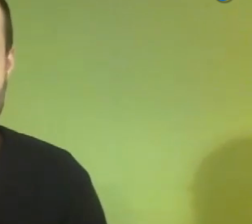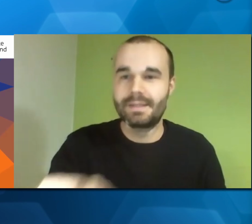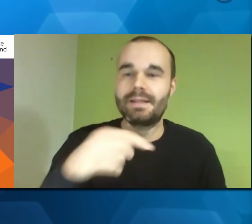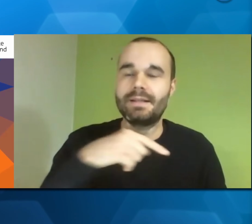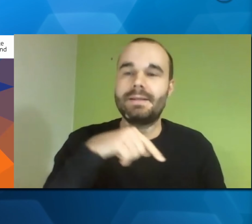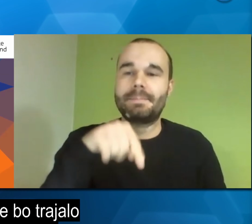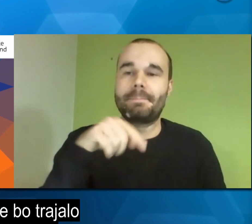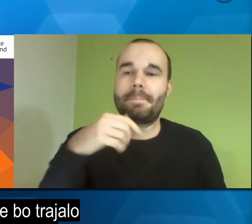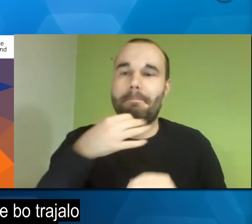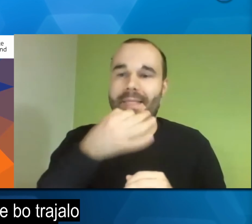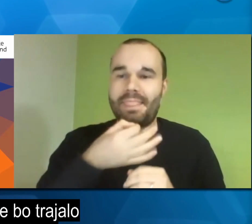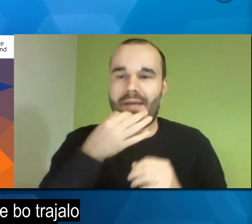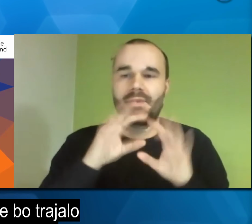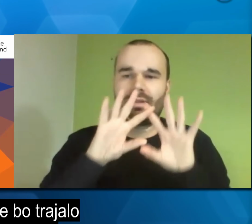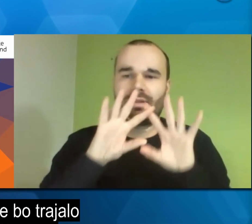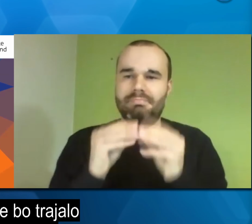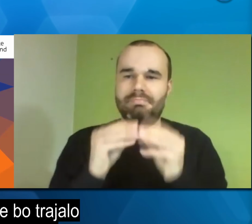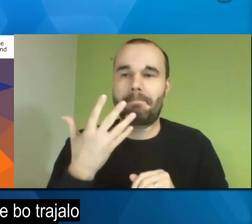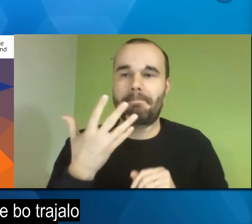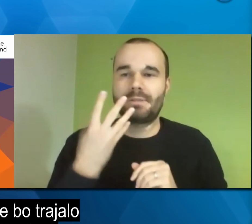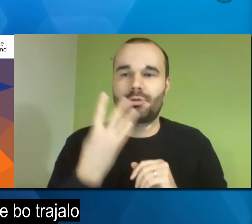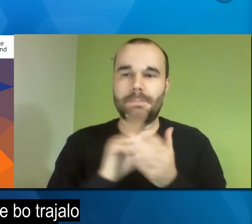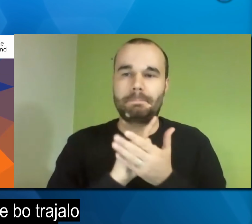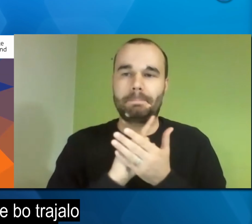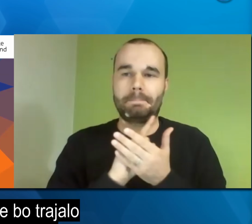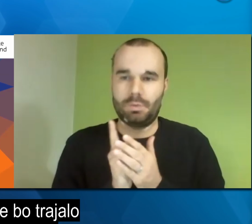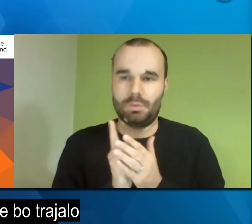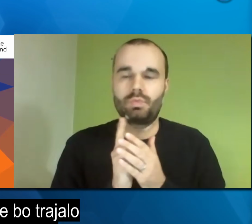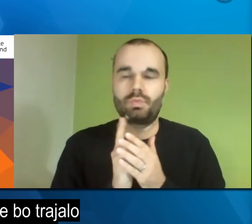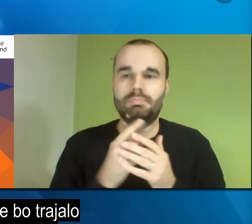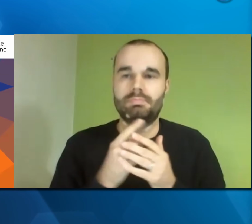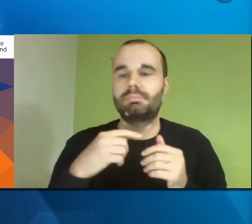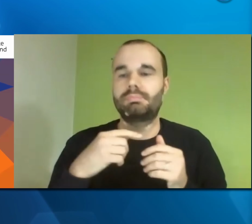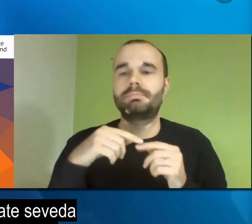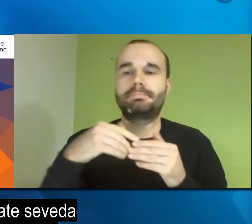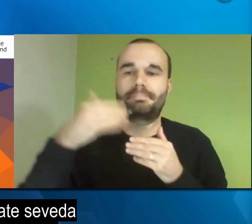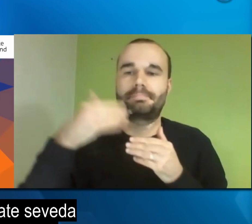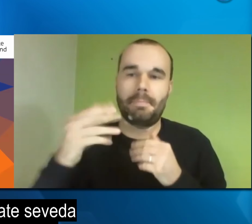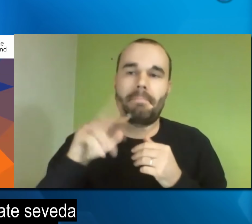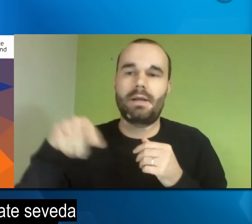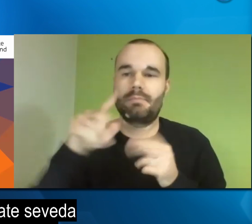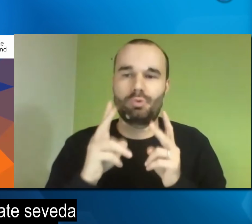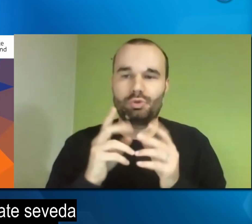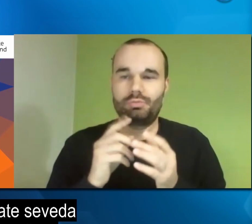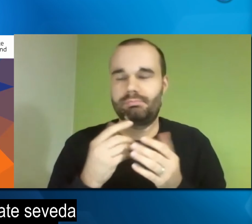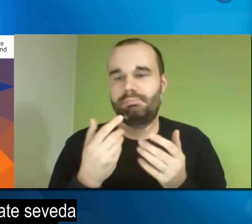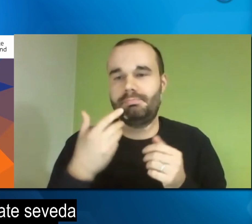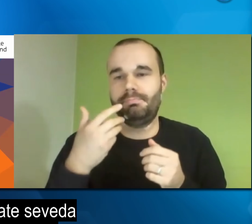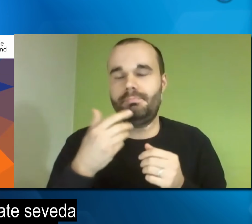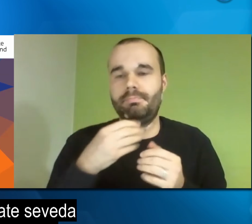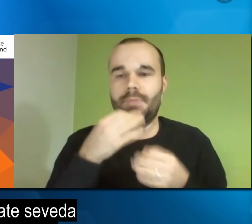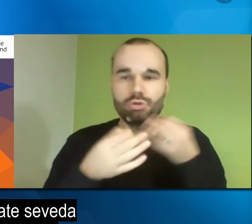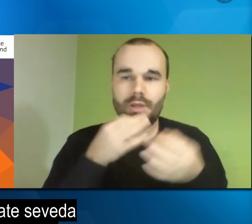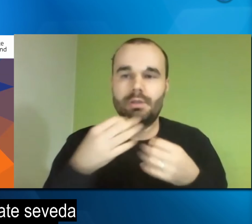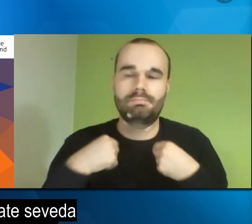razložil. To predavanje bo trajalo približno 45 minut, potem pa imate